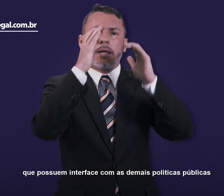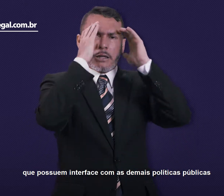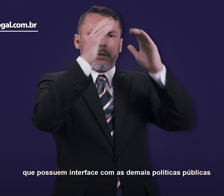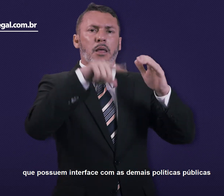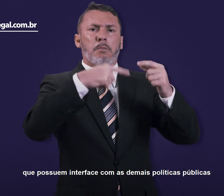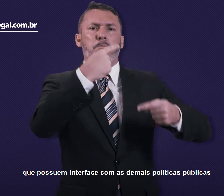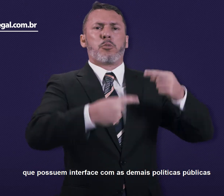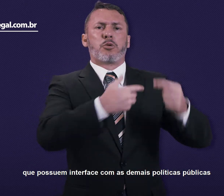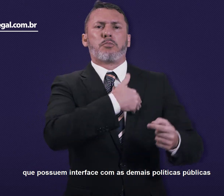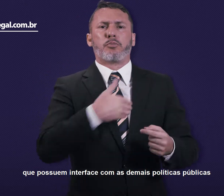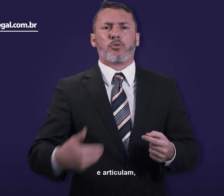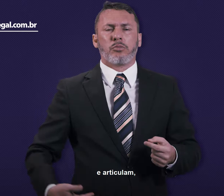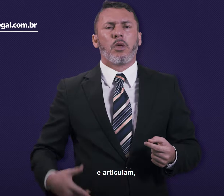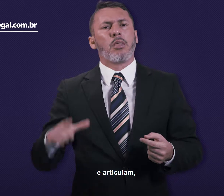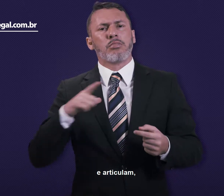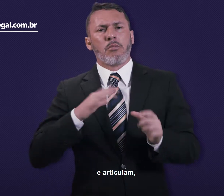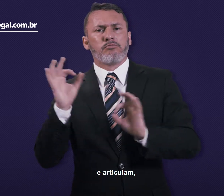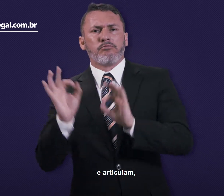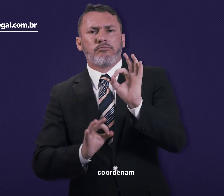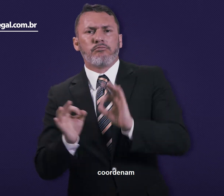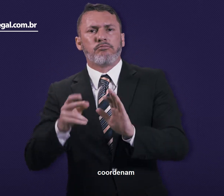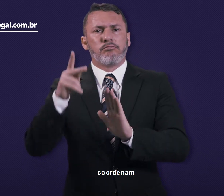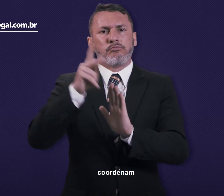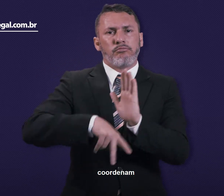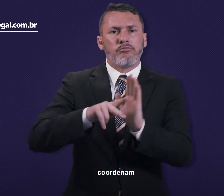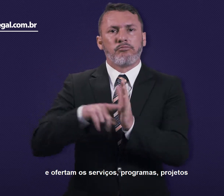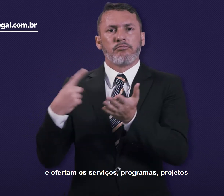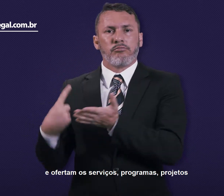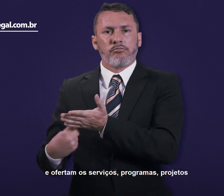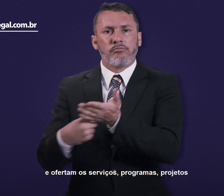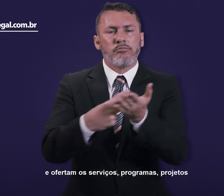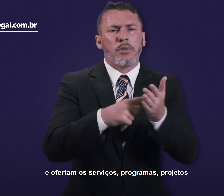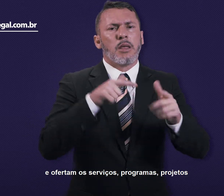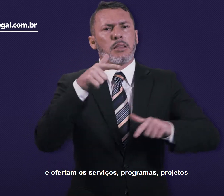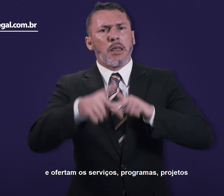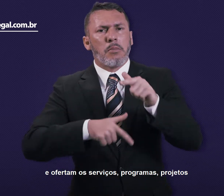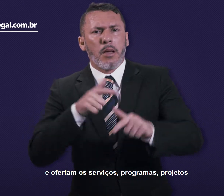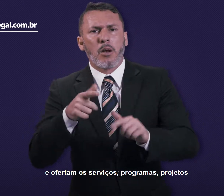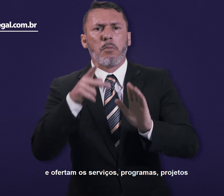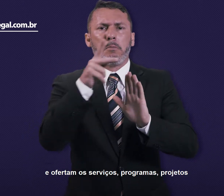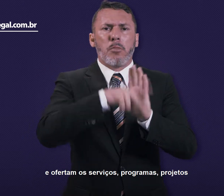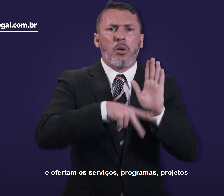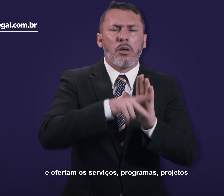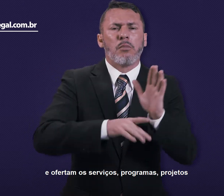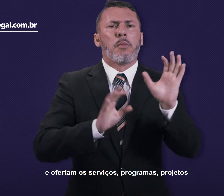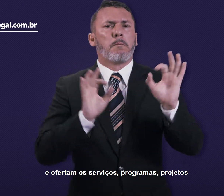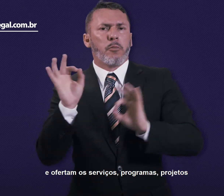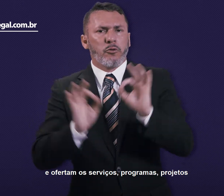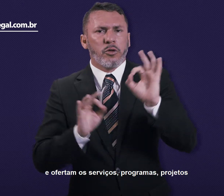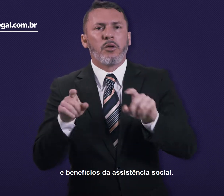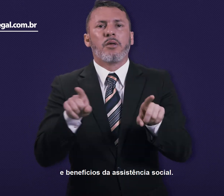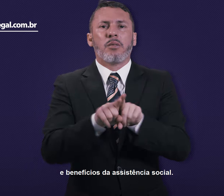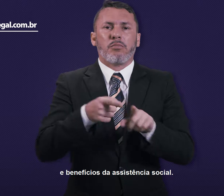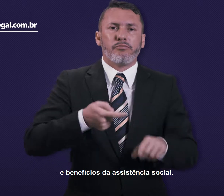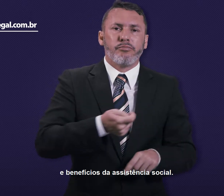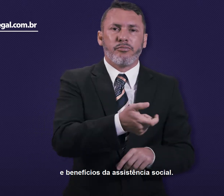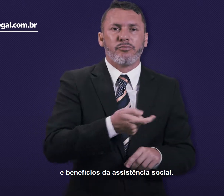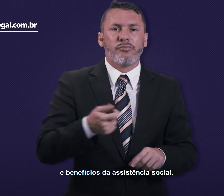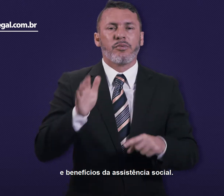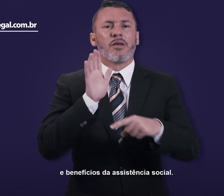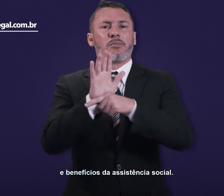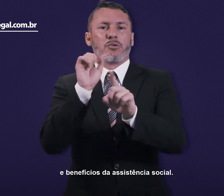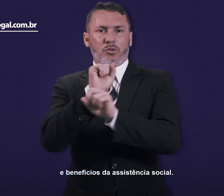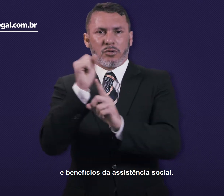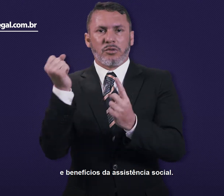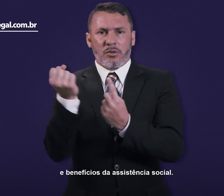demais políticas públicas e articulam, coordenam e ofertam os serviços, programas, projetos e benefícios